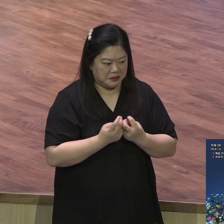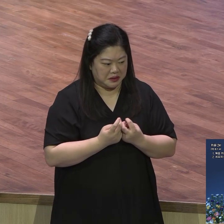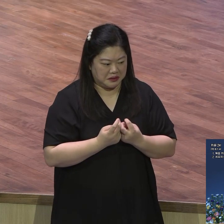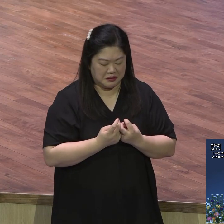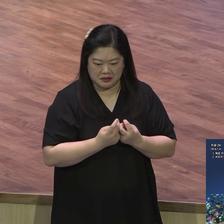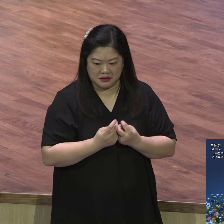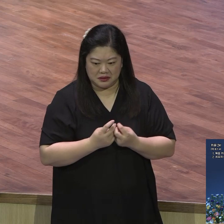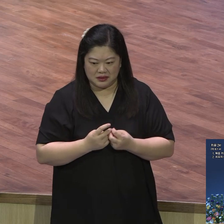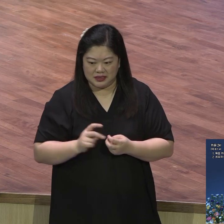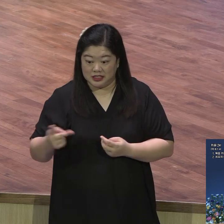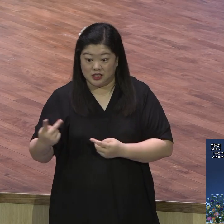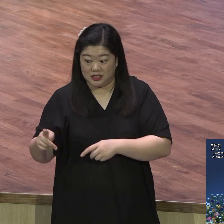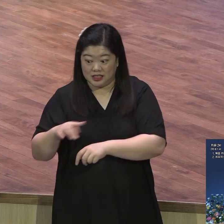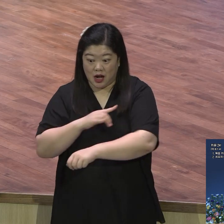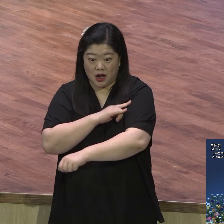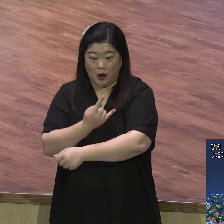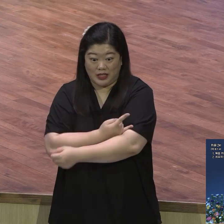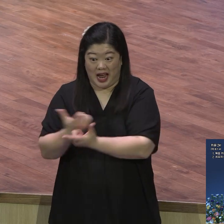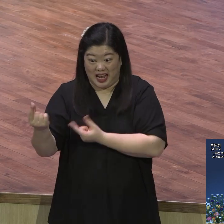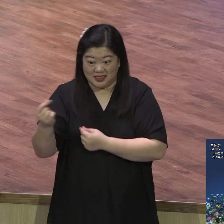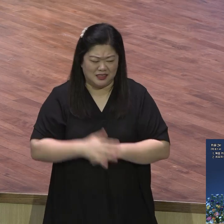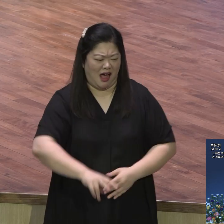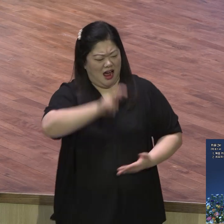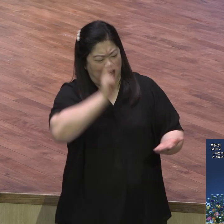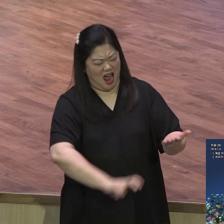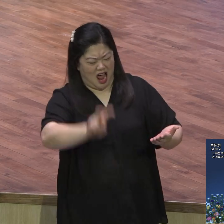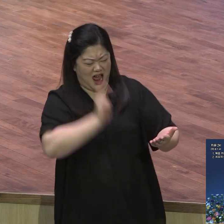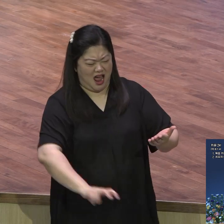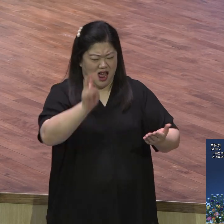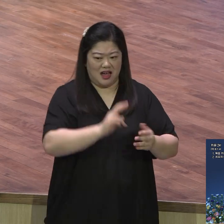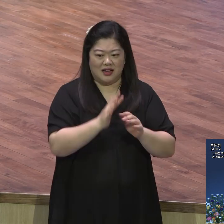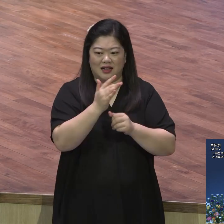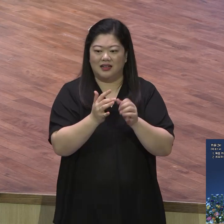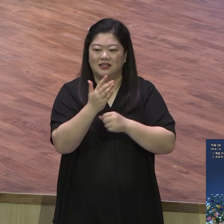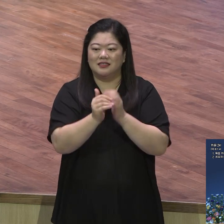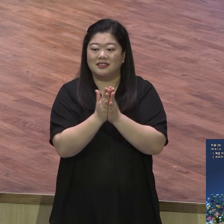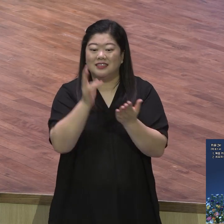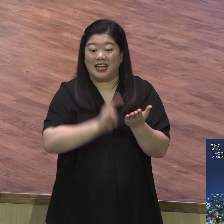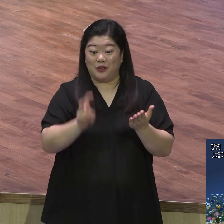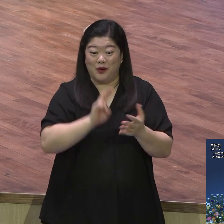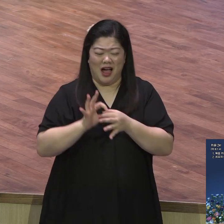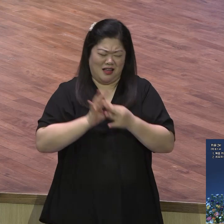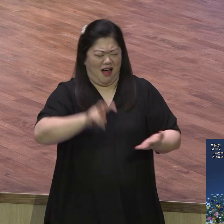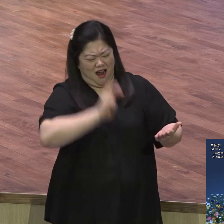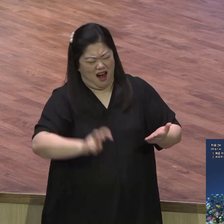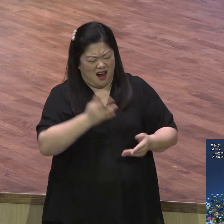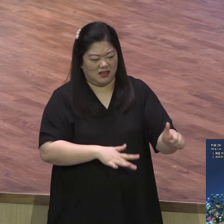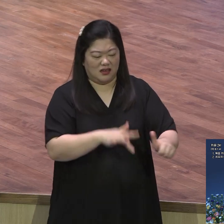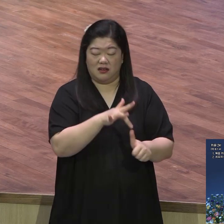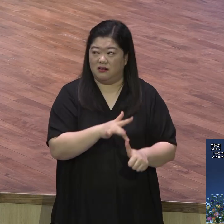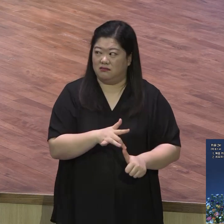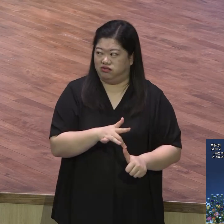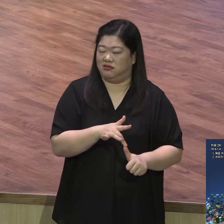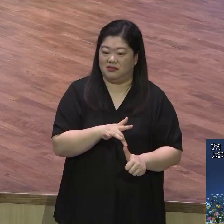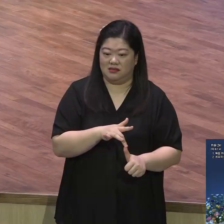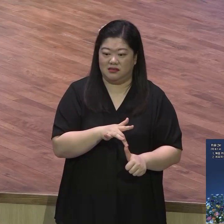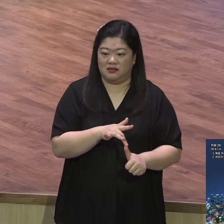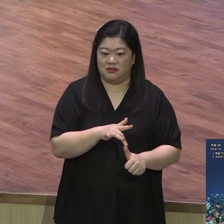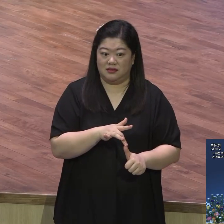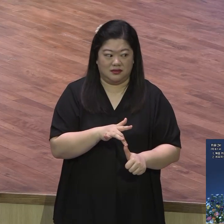모르니까 찬송을 막 불렸어요. 찬송을 막 불리는데 귀신이 안 나가 다른 거 할 게 없어요. 그 다음에 우리 성경